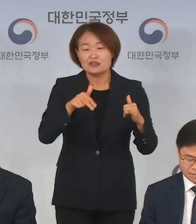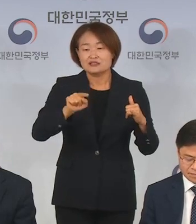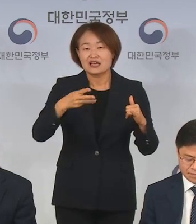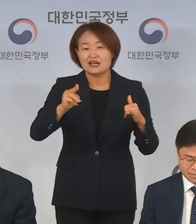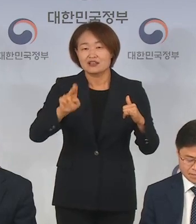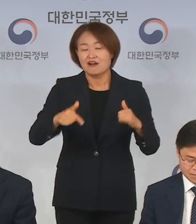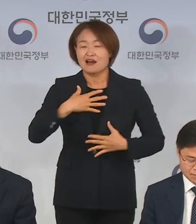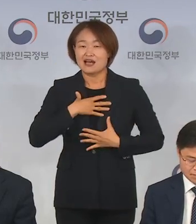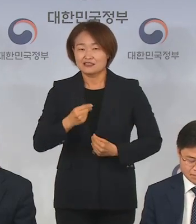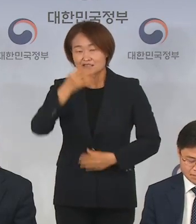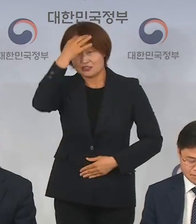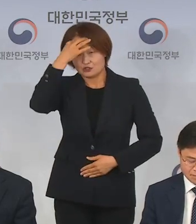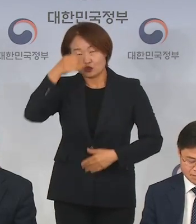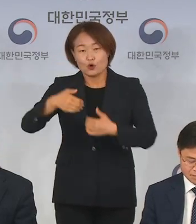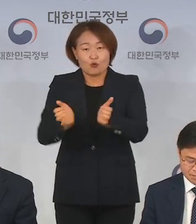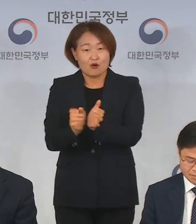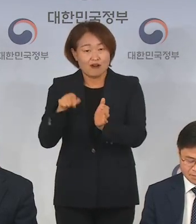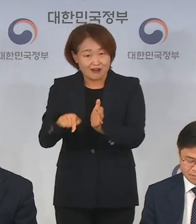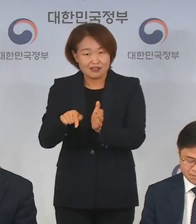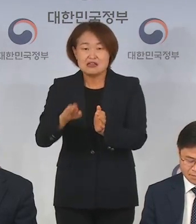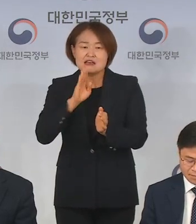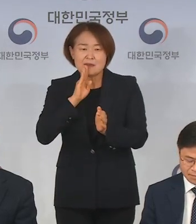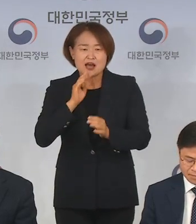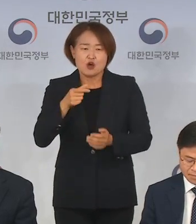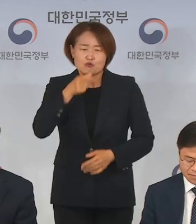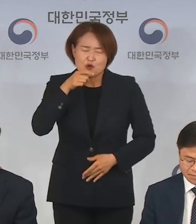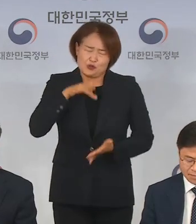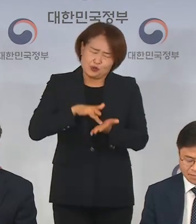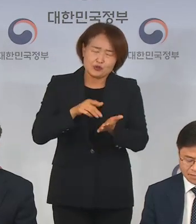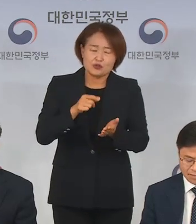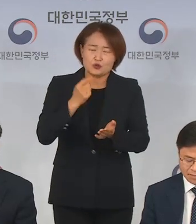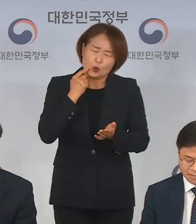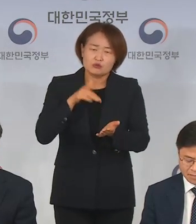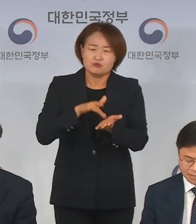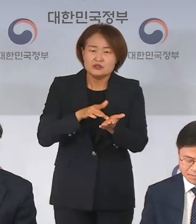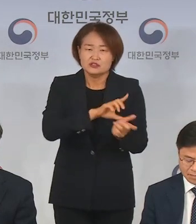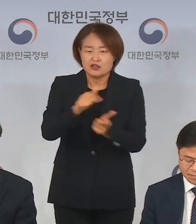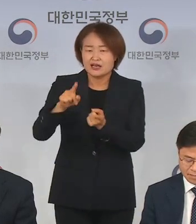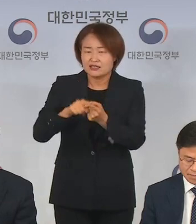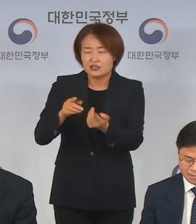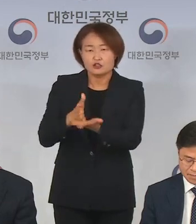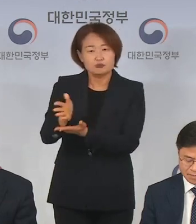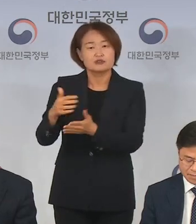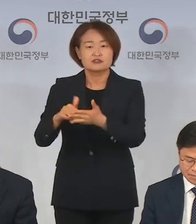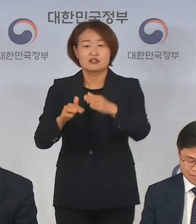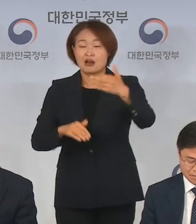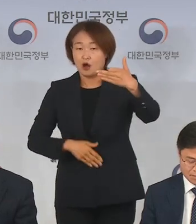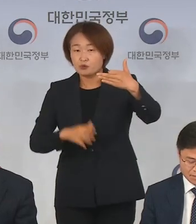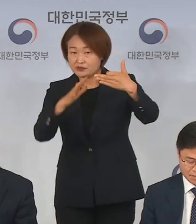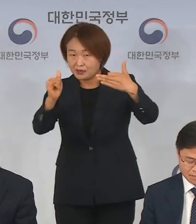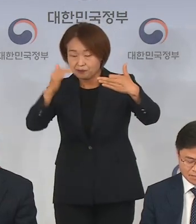한국원자력안전기술원 내 원전 시설 및 방사선 분야 전문가 19명과